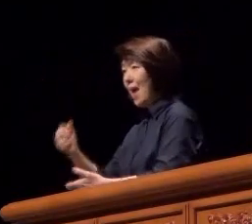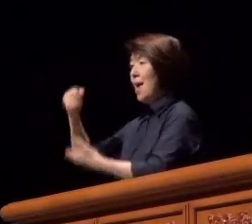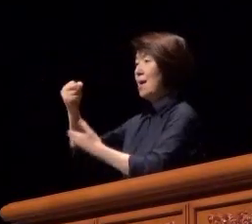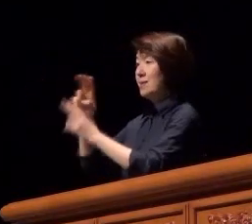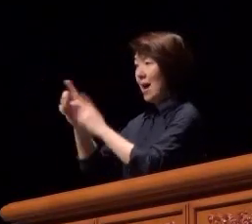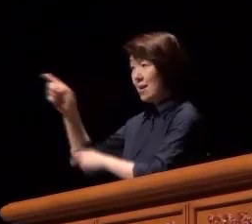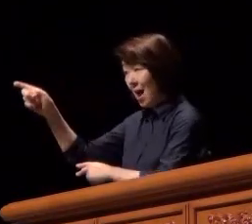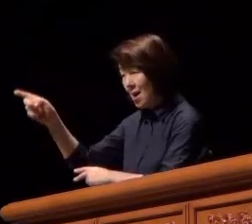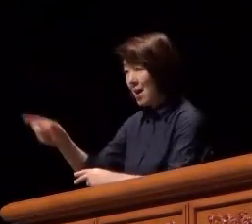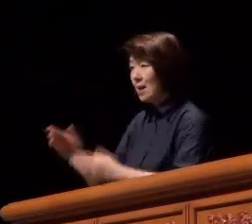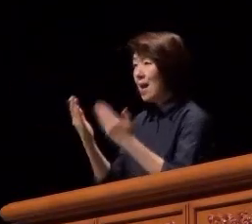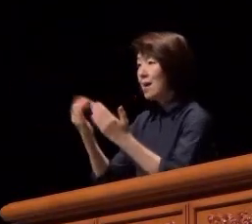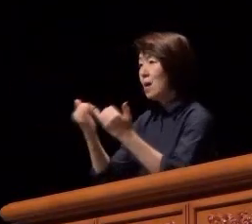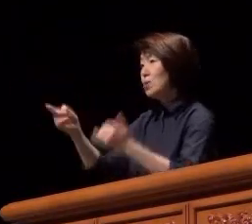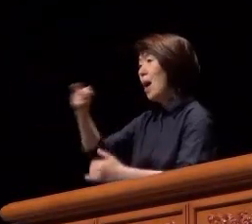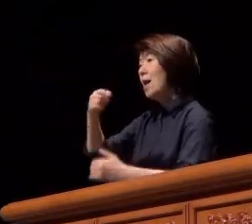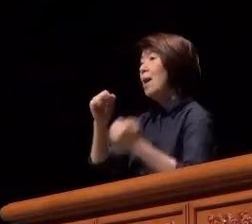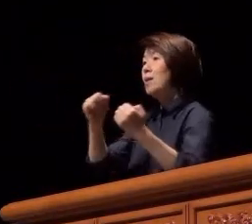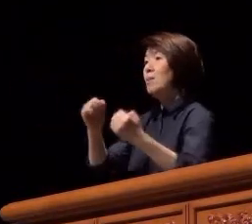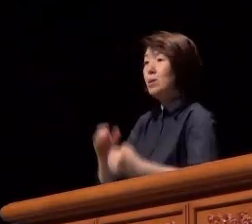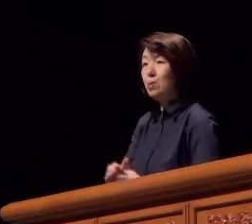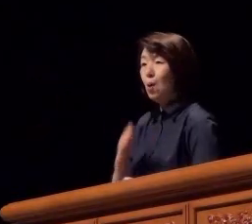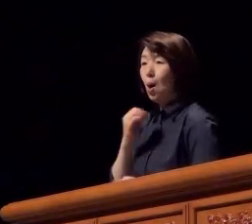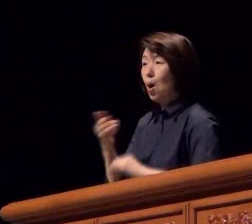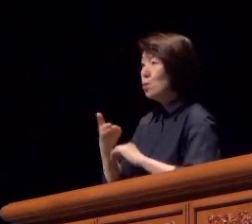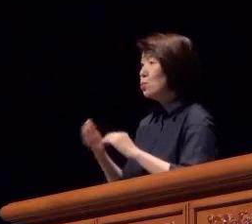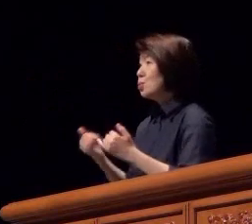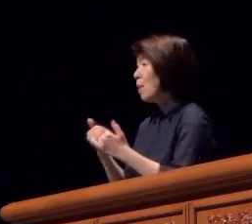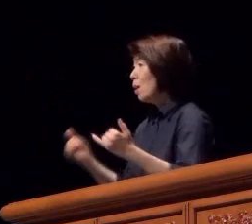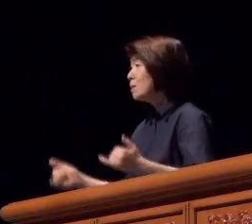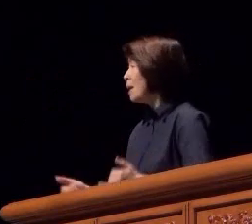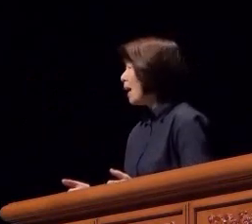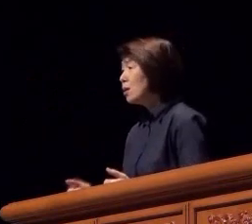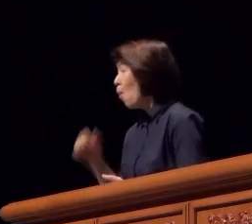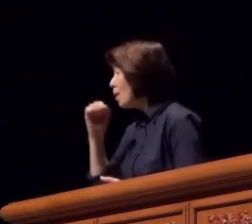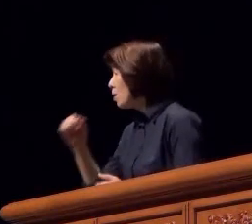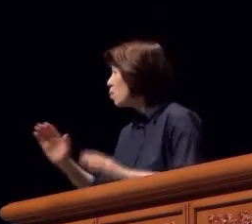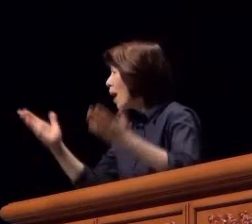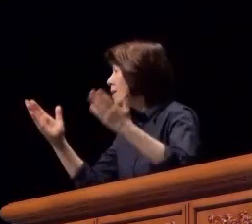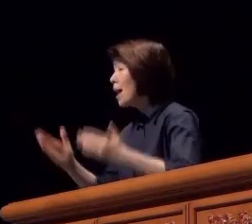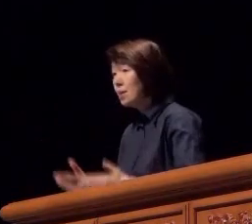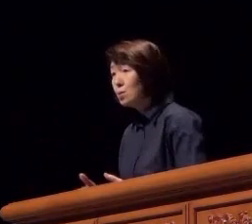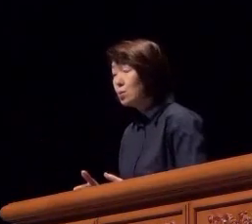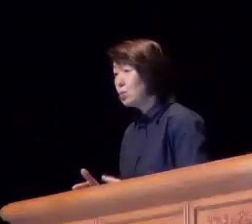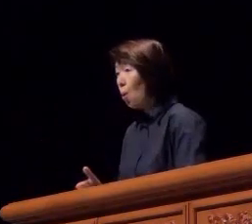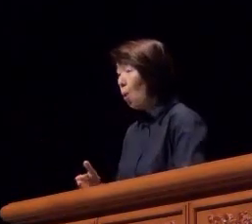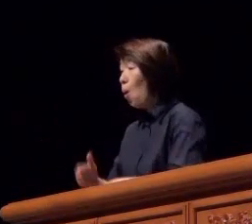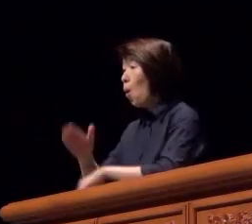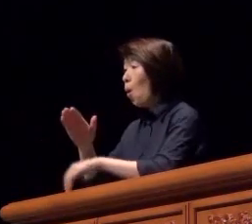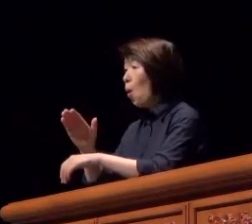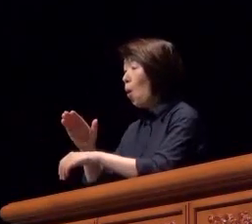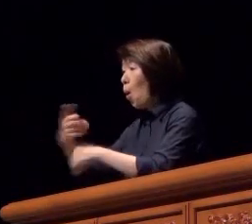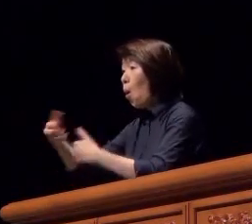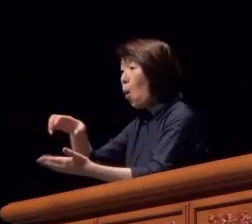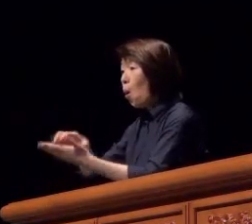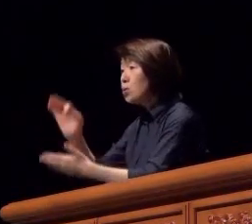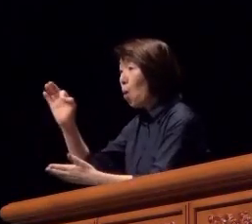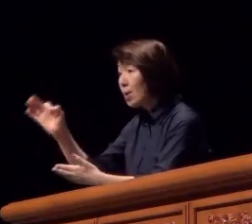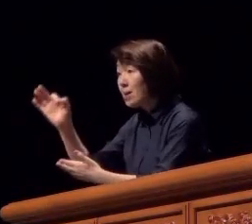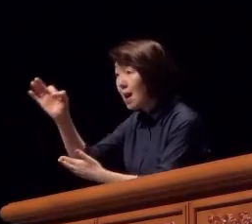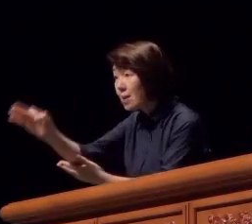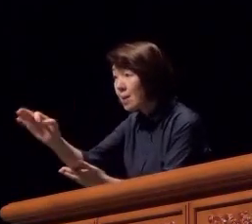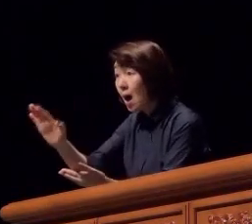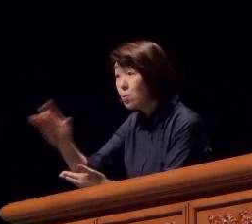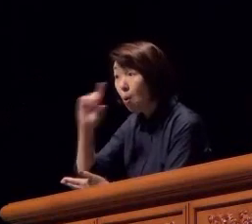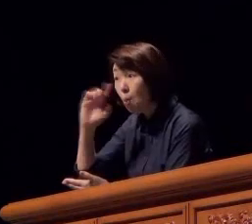よね。で、福島の人たちは何にもいいことがないじゃありませんか。保証金っていうものが予算から出たと思っ